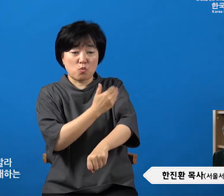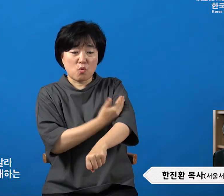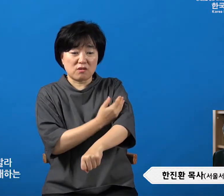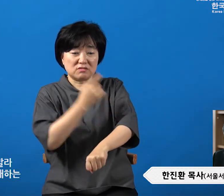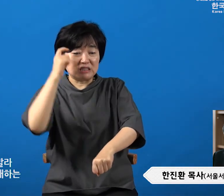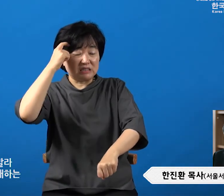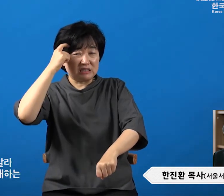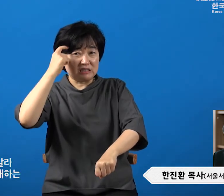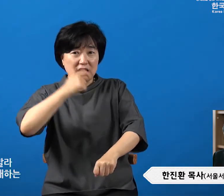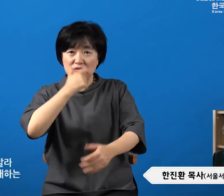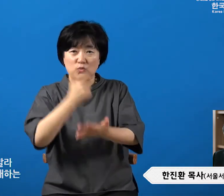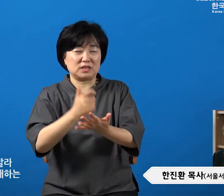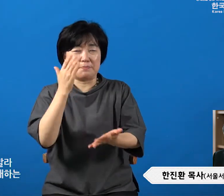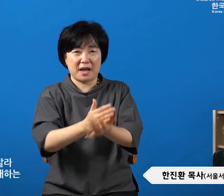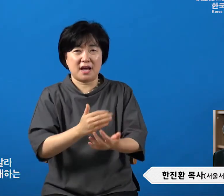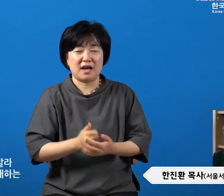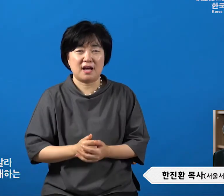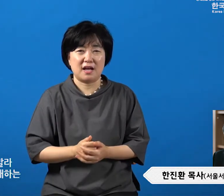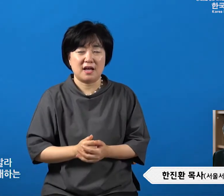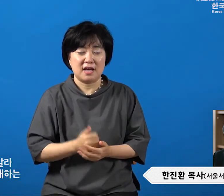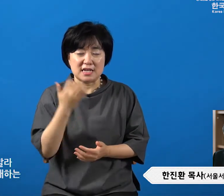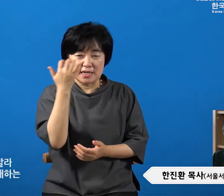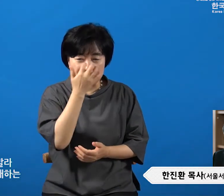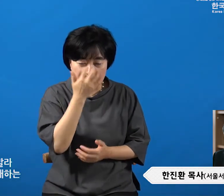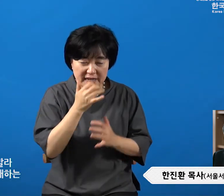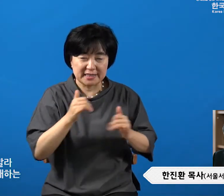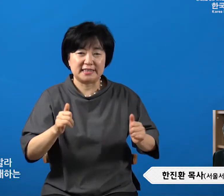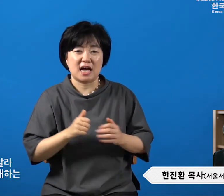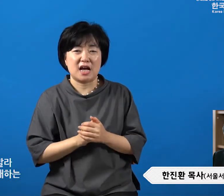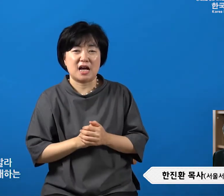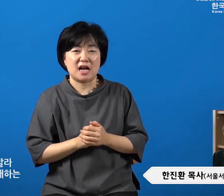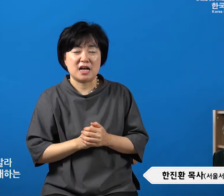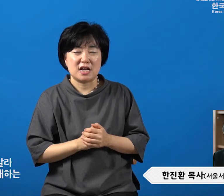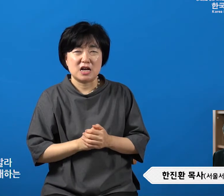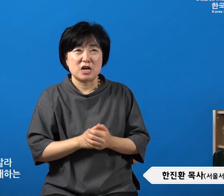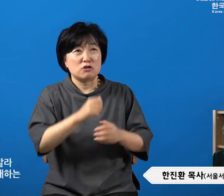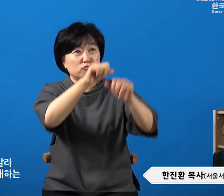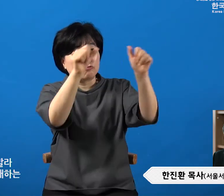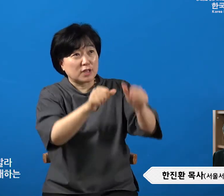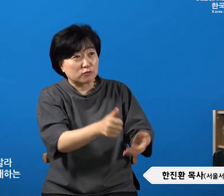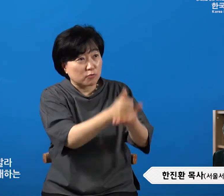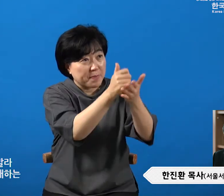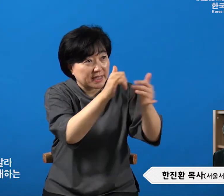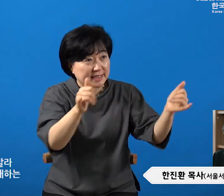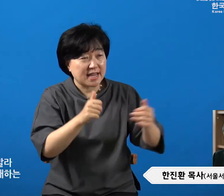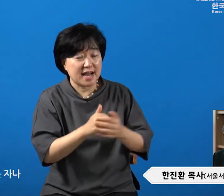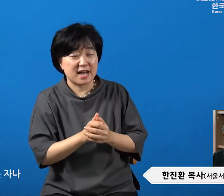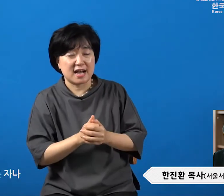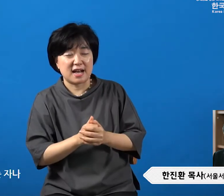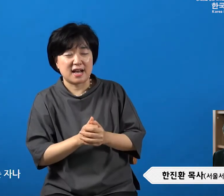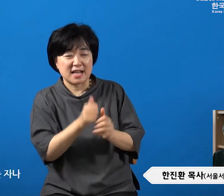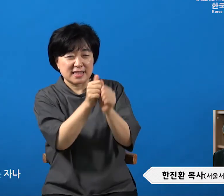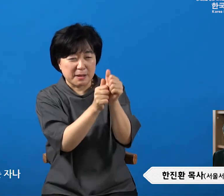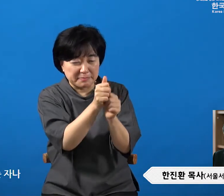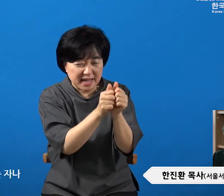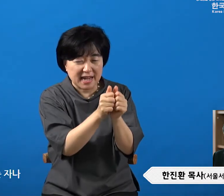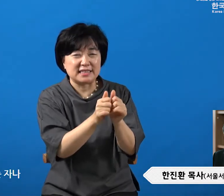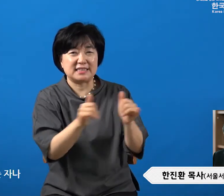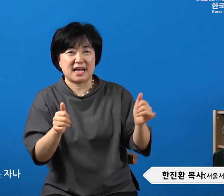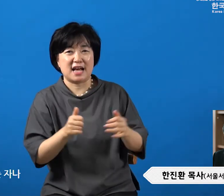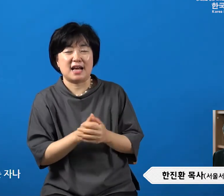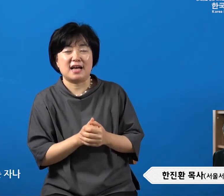데 쏙지 말라 하는 말입니다. 음행하는 자나 우상숭배하는 자나 간음하는 자나 탐색하는 자나